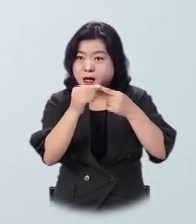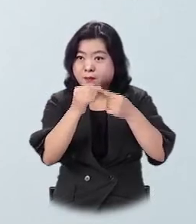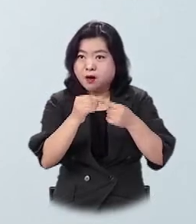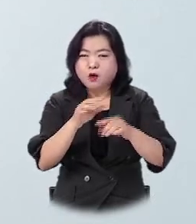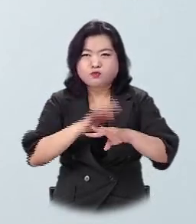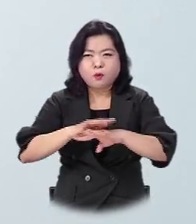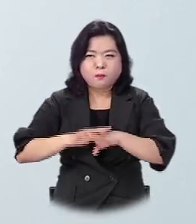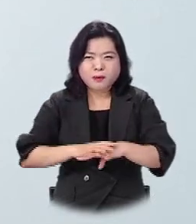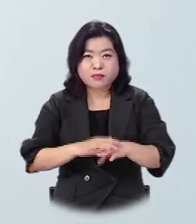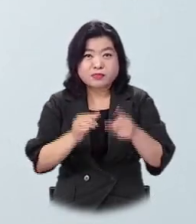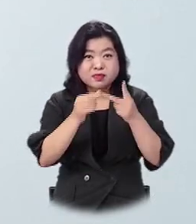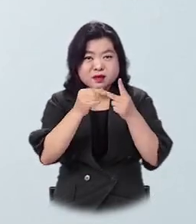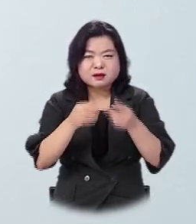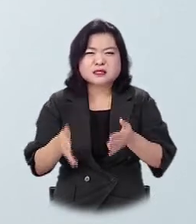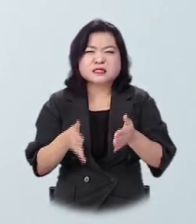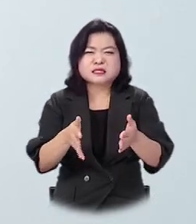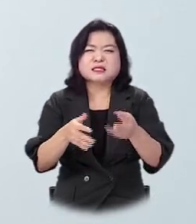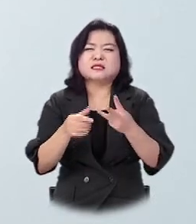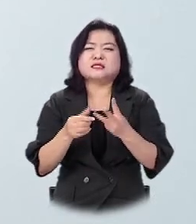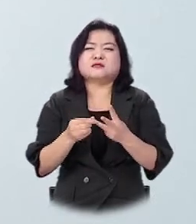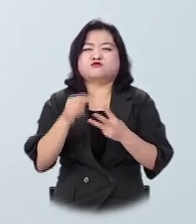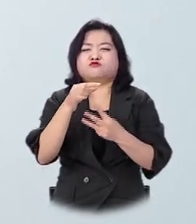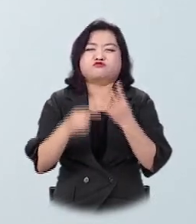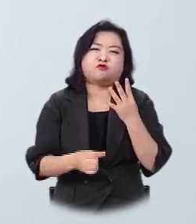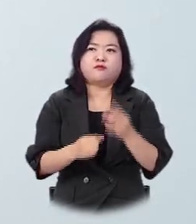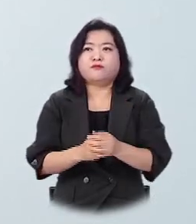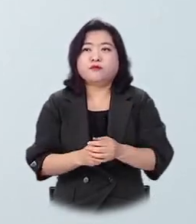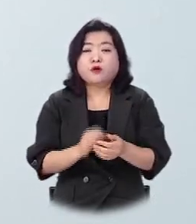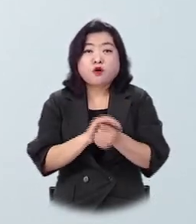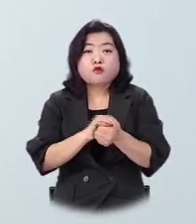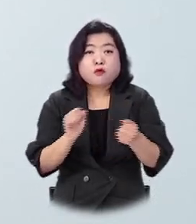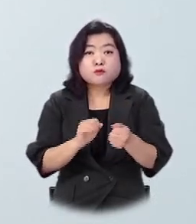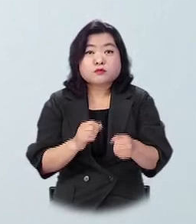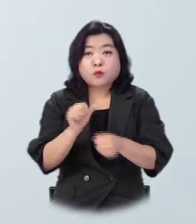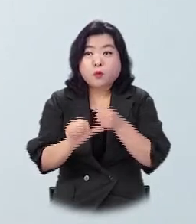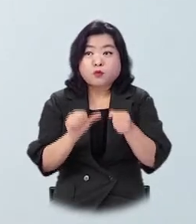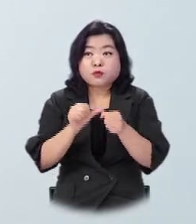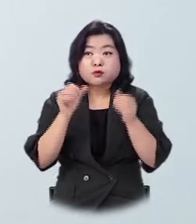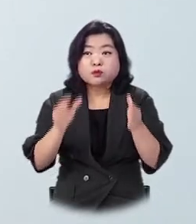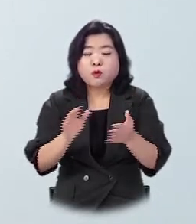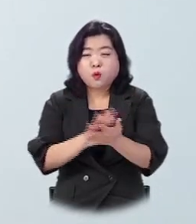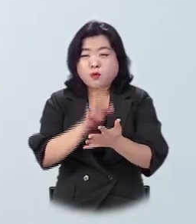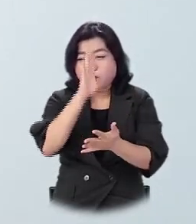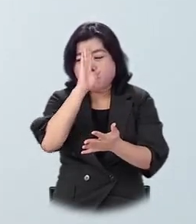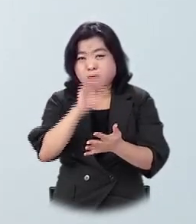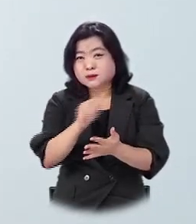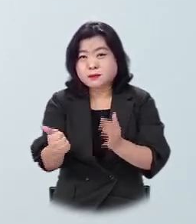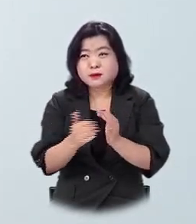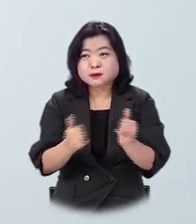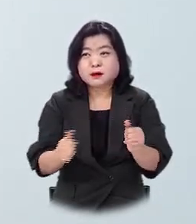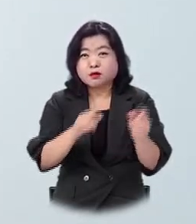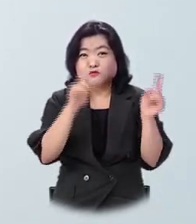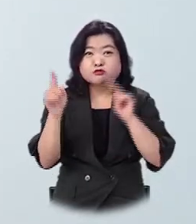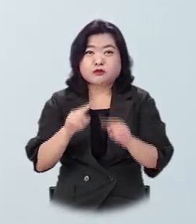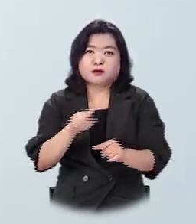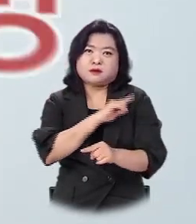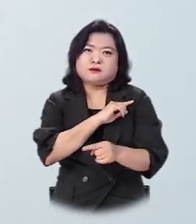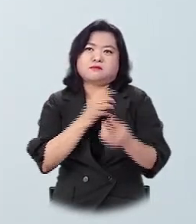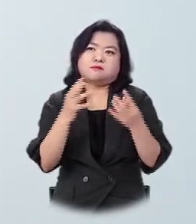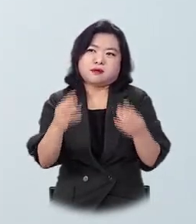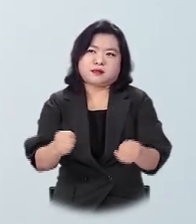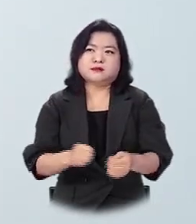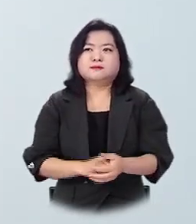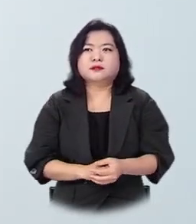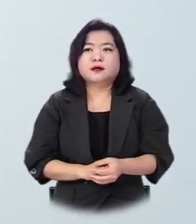논밭과 길가 순으로 많았습니다. 특히 경북은 지난 5년간 온열 질환 사망자가 전국에서 가장